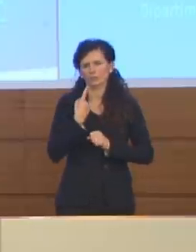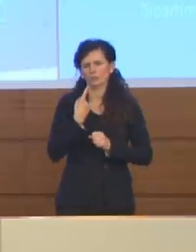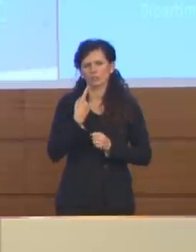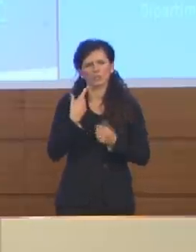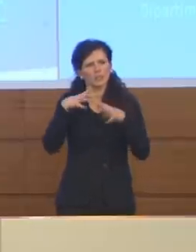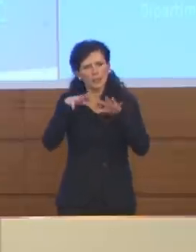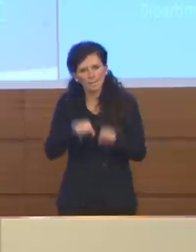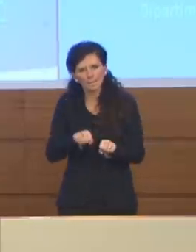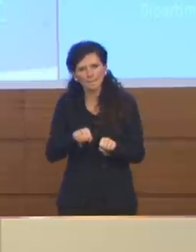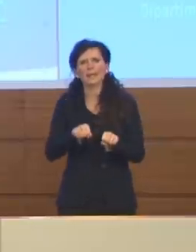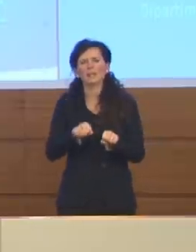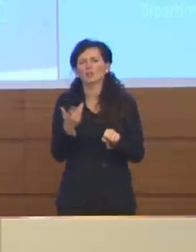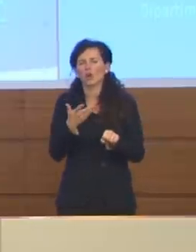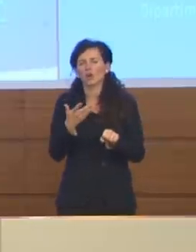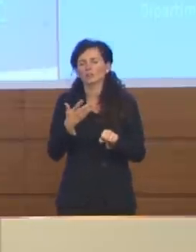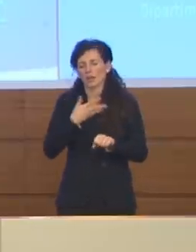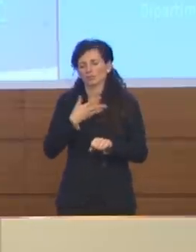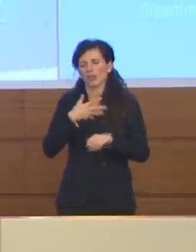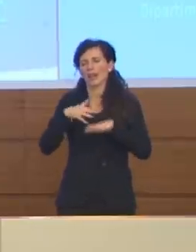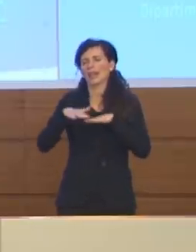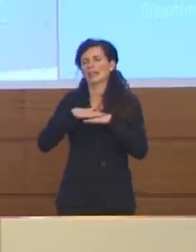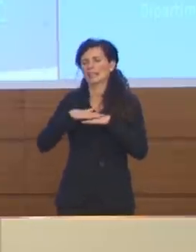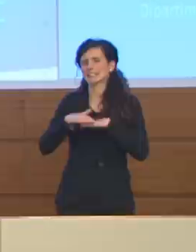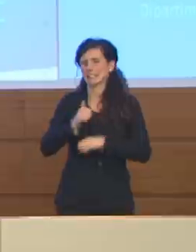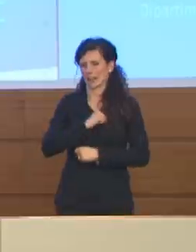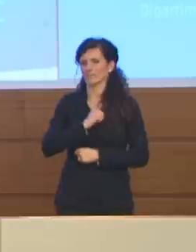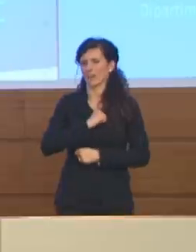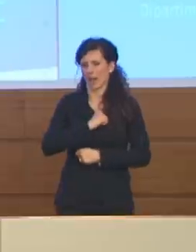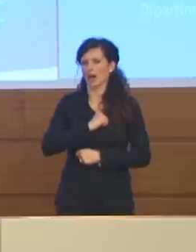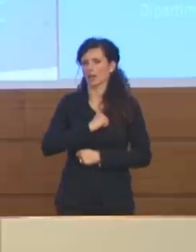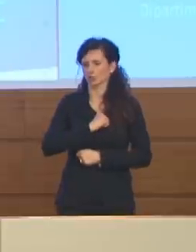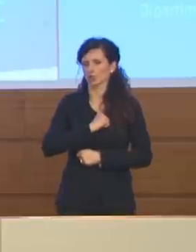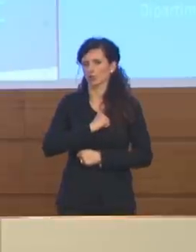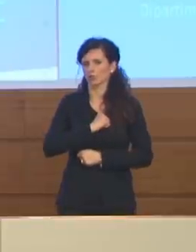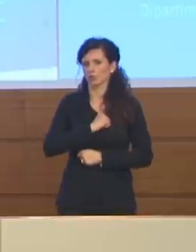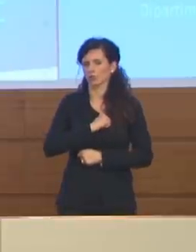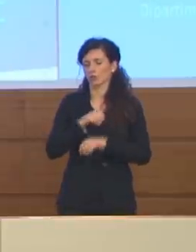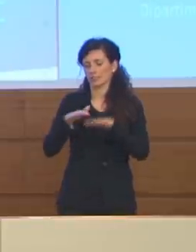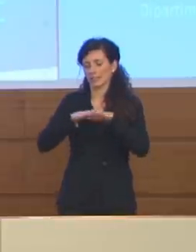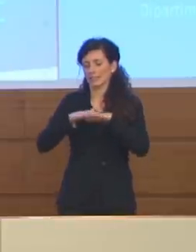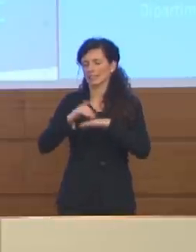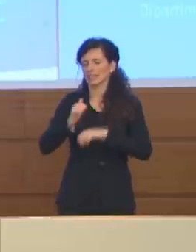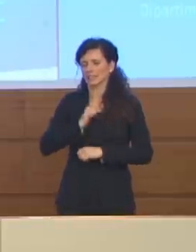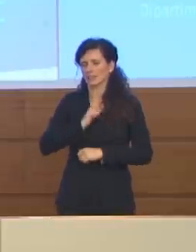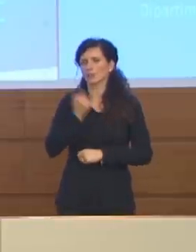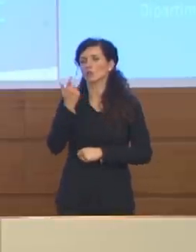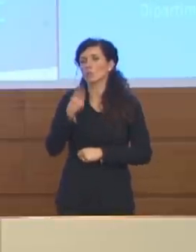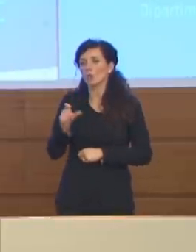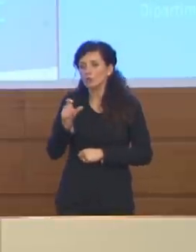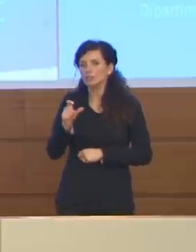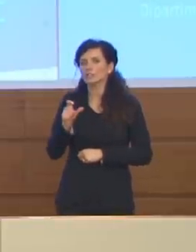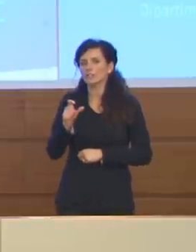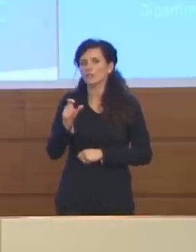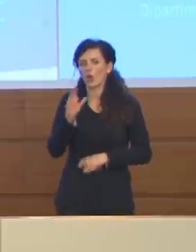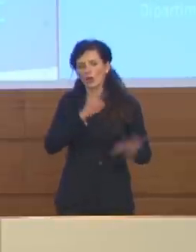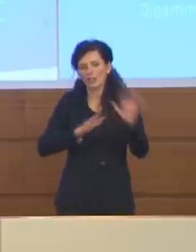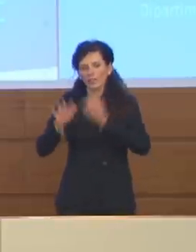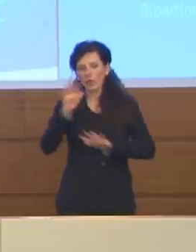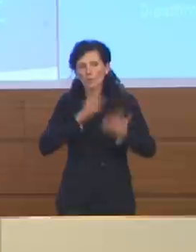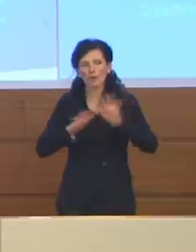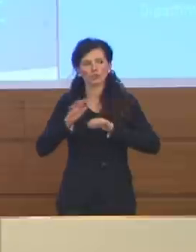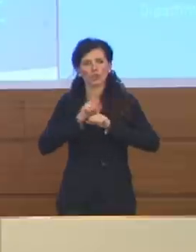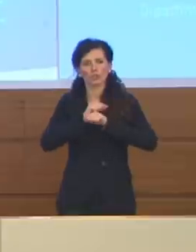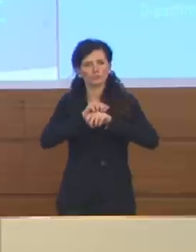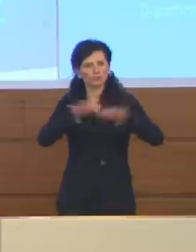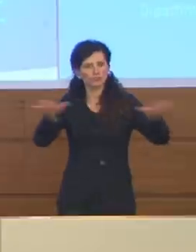vincolo di riservatezza riteniamo che eventuali diffusione in